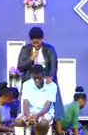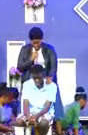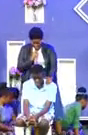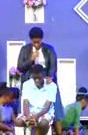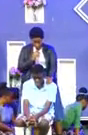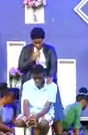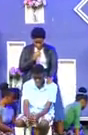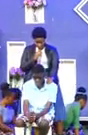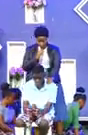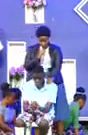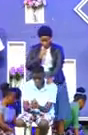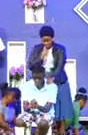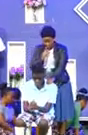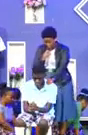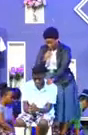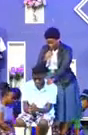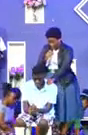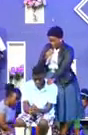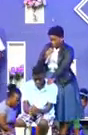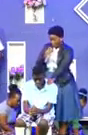okutya